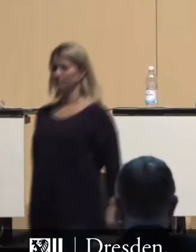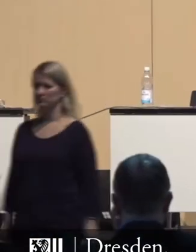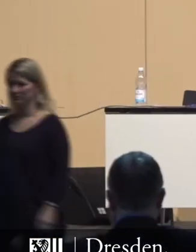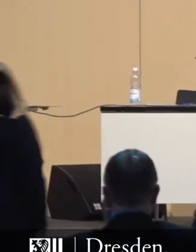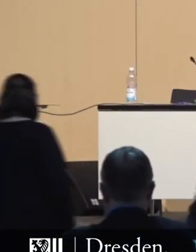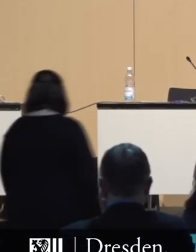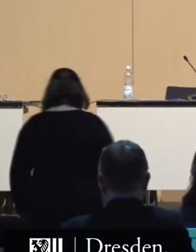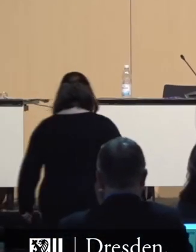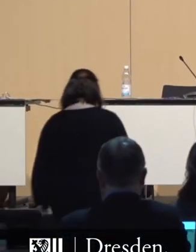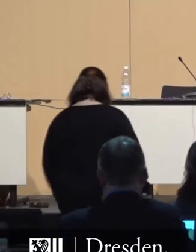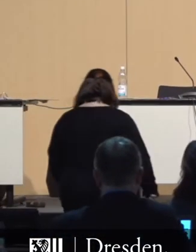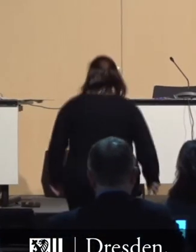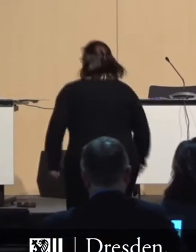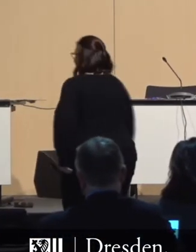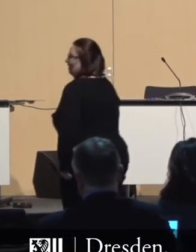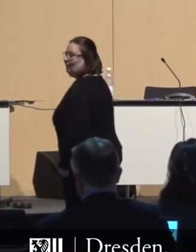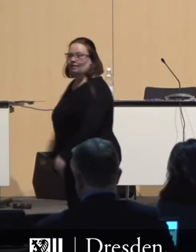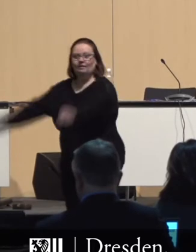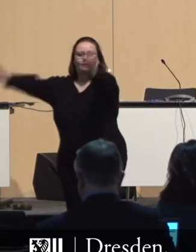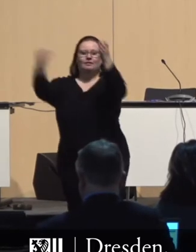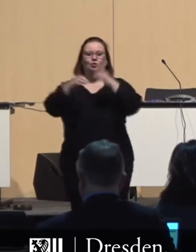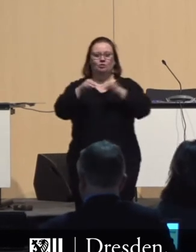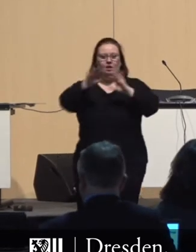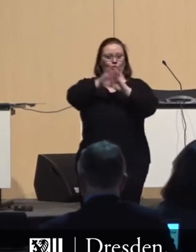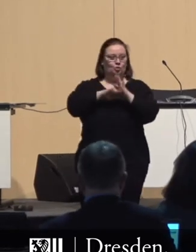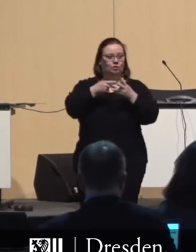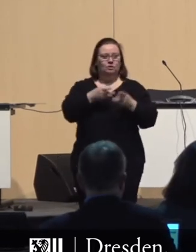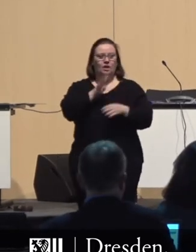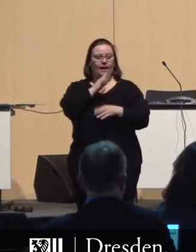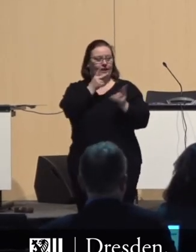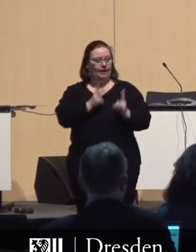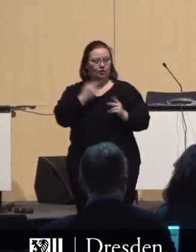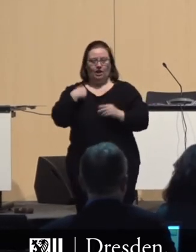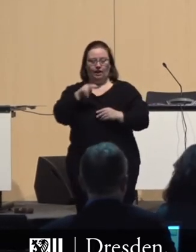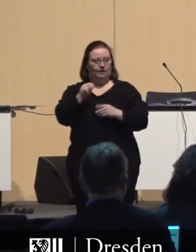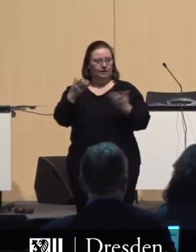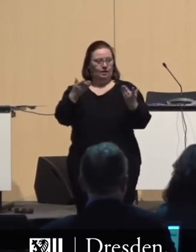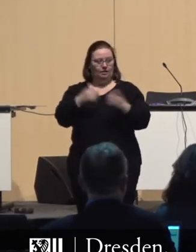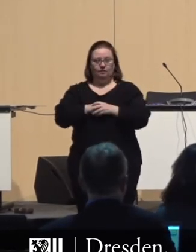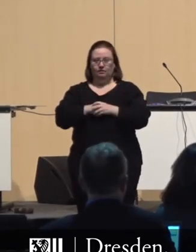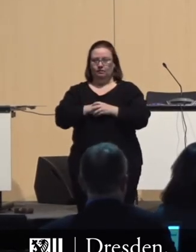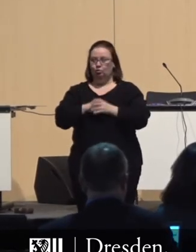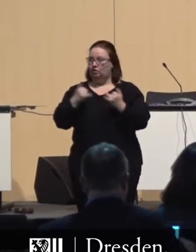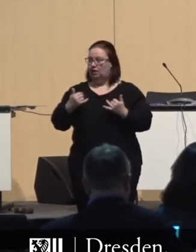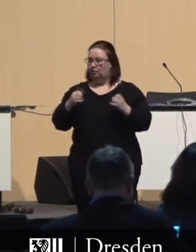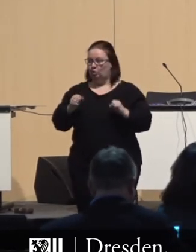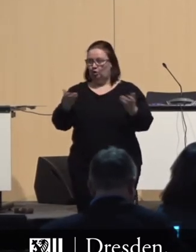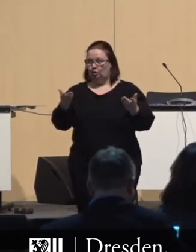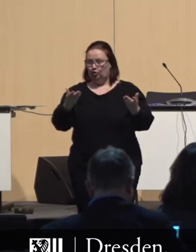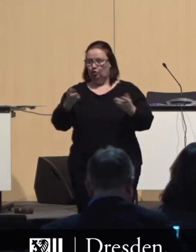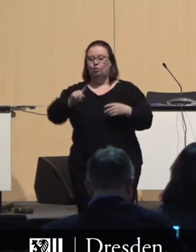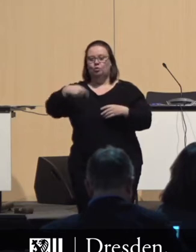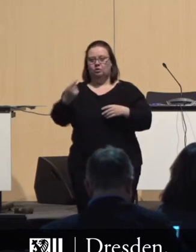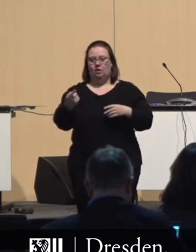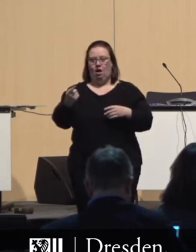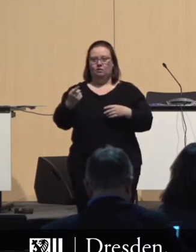So, bei der Tagesordnung ist Rederecht für Herrn Hitzer vereinbart worden. Das wäre jetzt an der Reihe und danach steigen